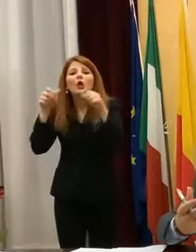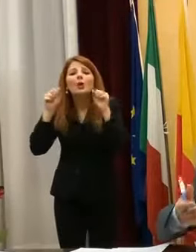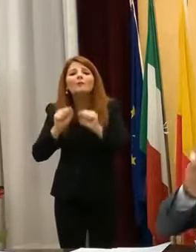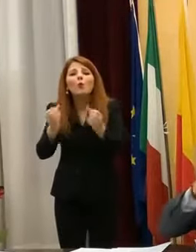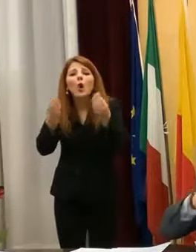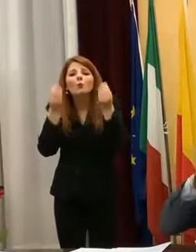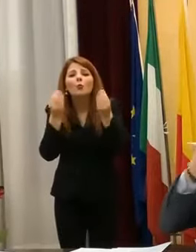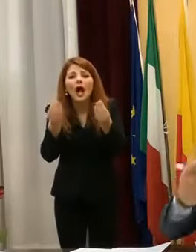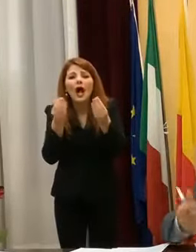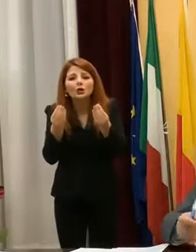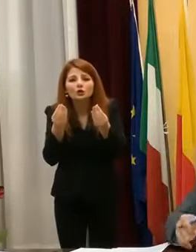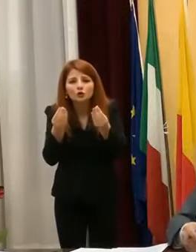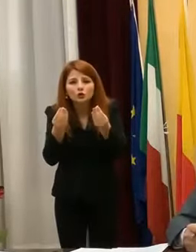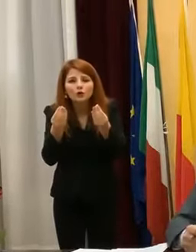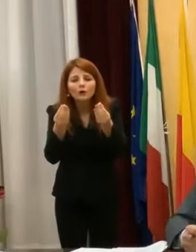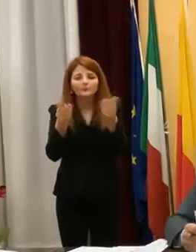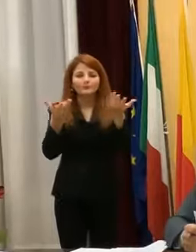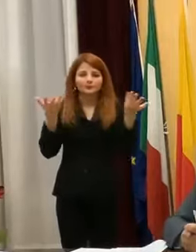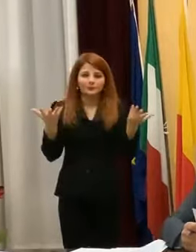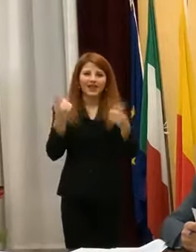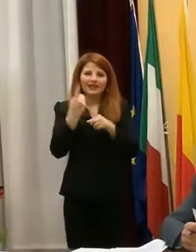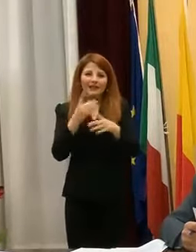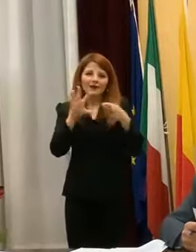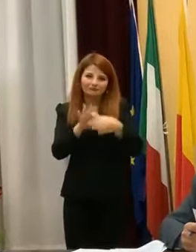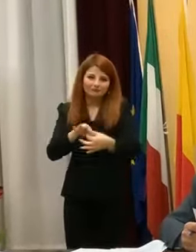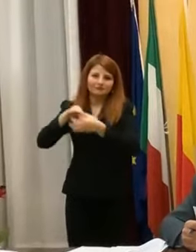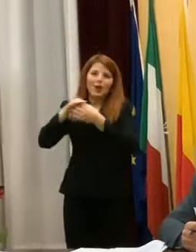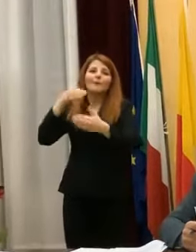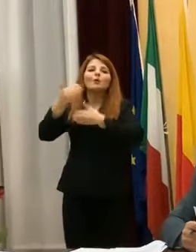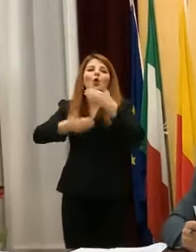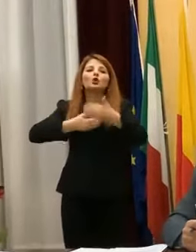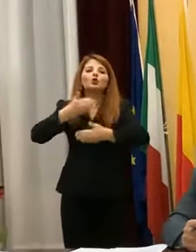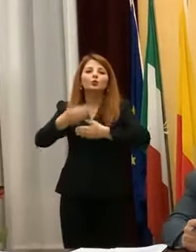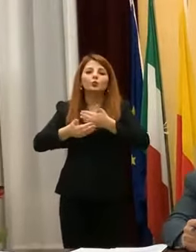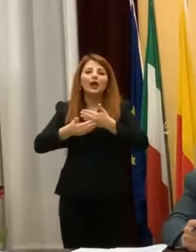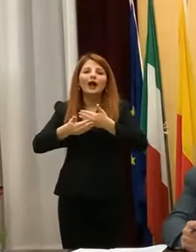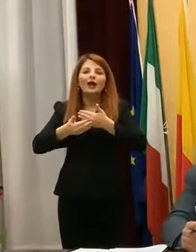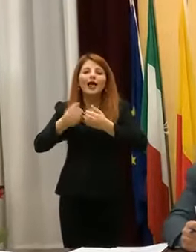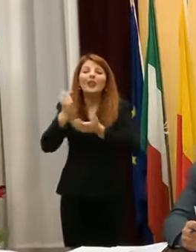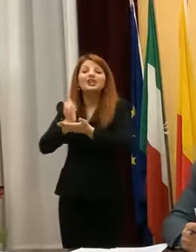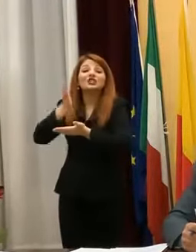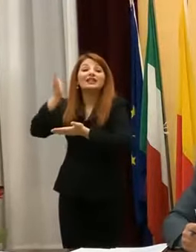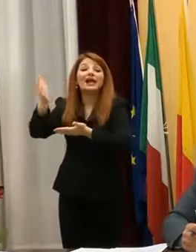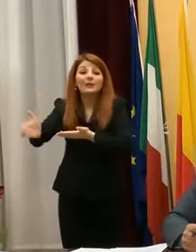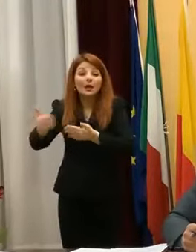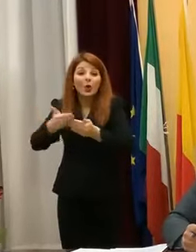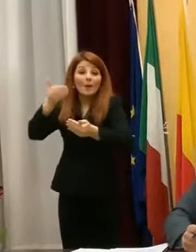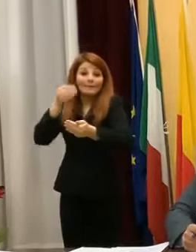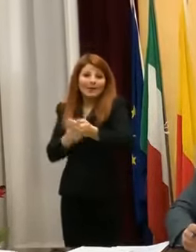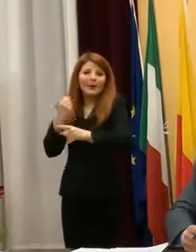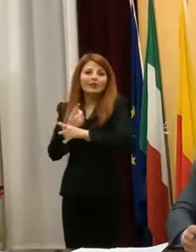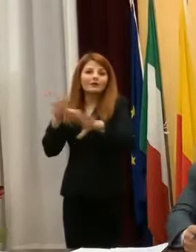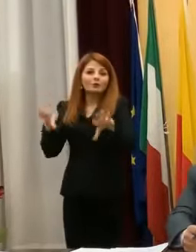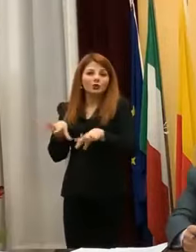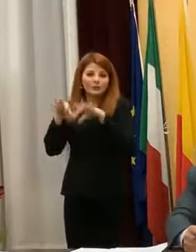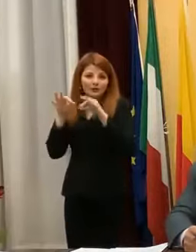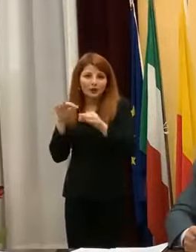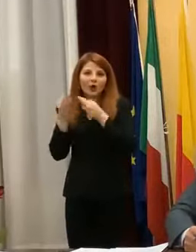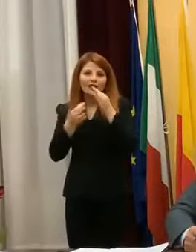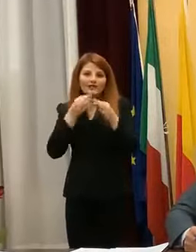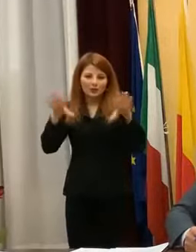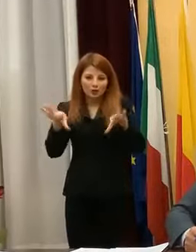6, che è la procedura di licenziamento, e quindi che si facciano le deduzioni, le controdeduzioni,